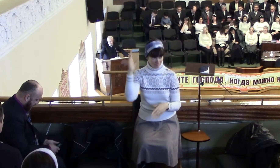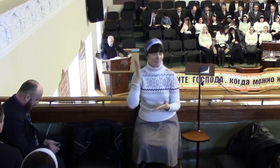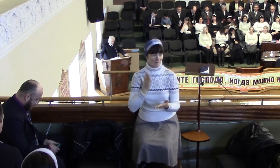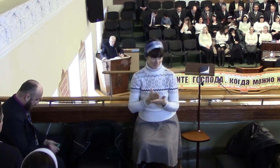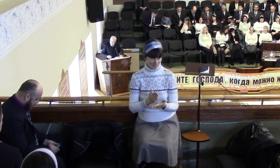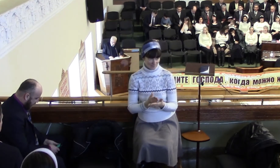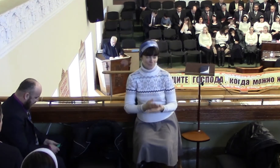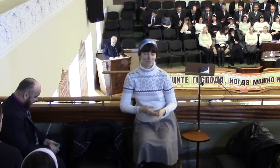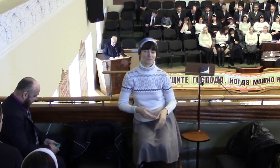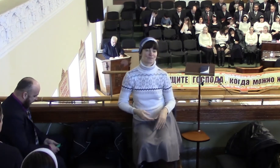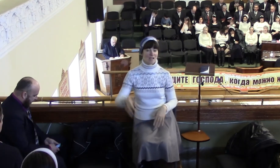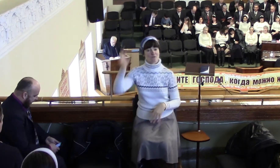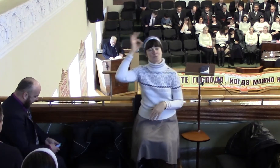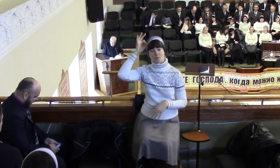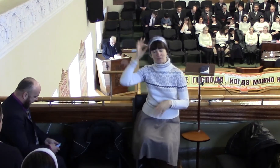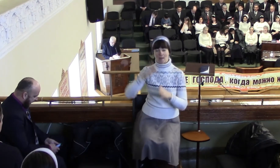Вы помните в книге